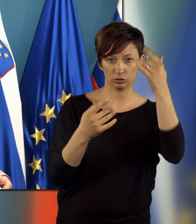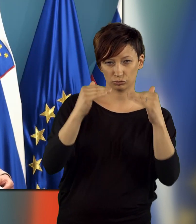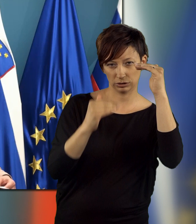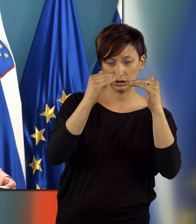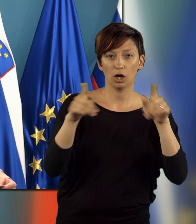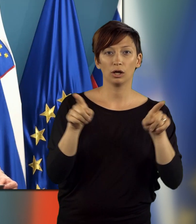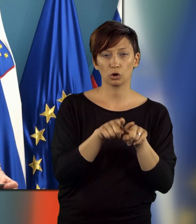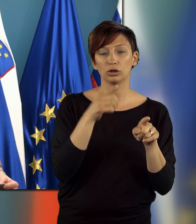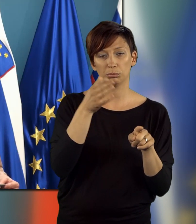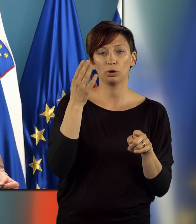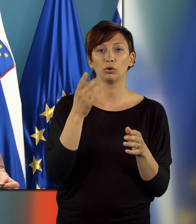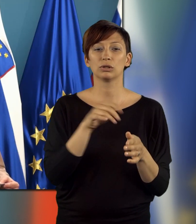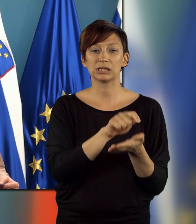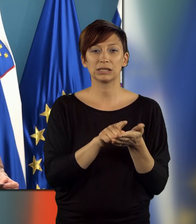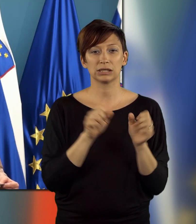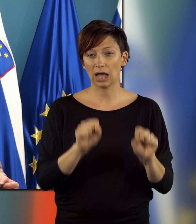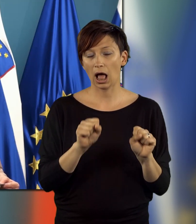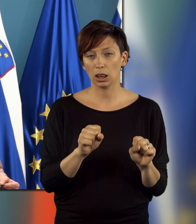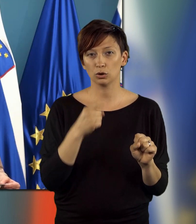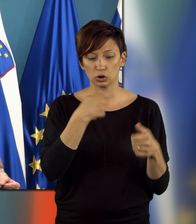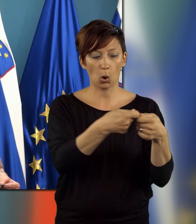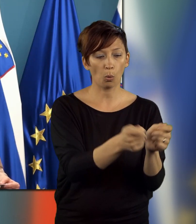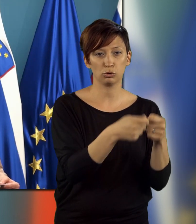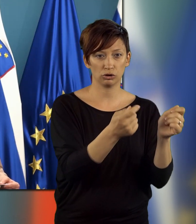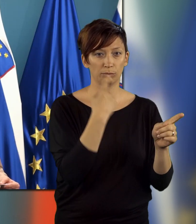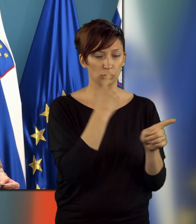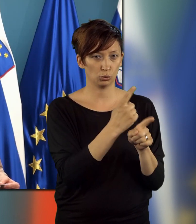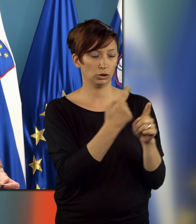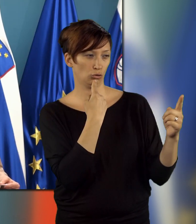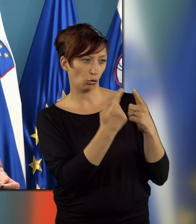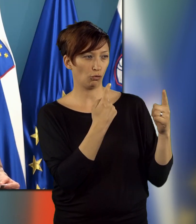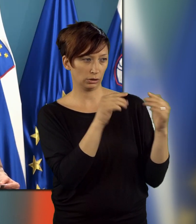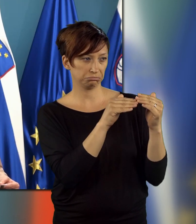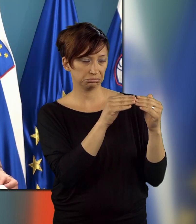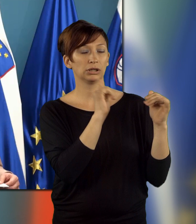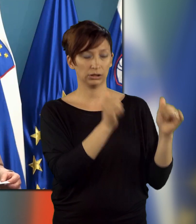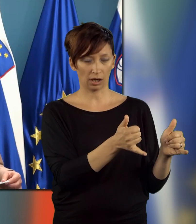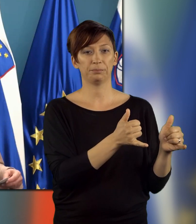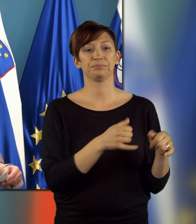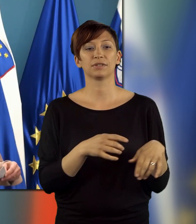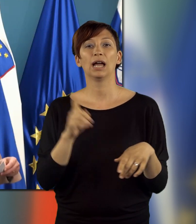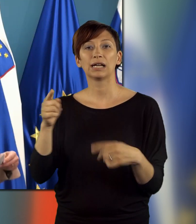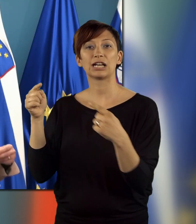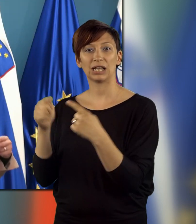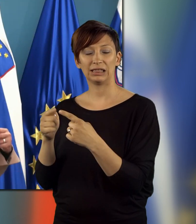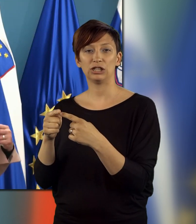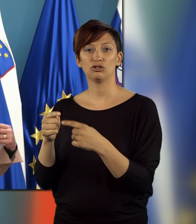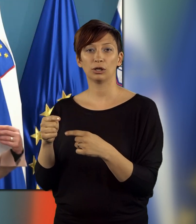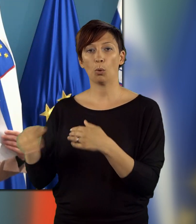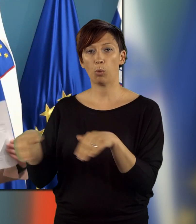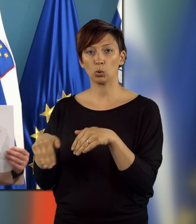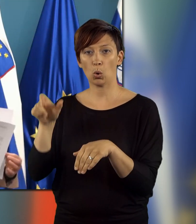tako kot je bilo v bistvu ves čas z občinami tudi dogovarjano. Kar se tiče